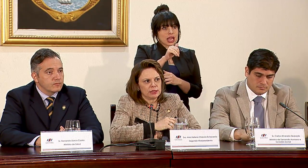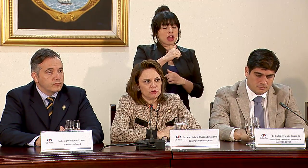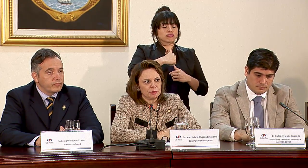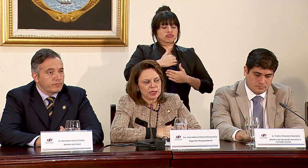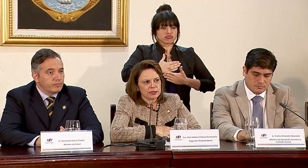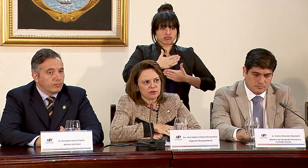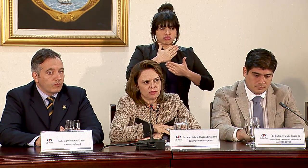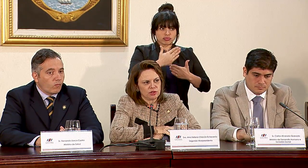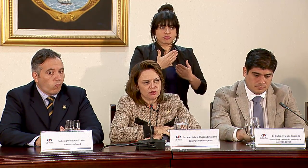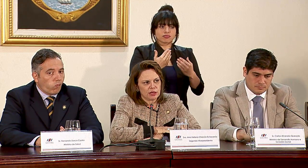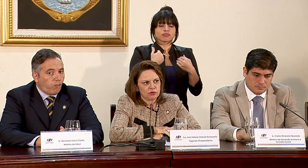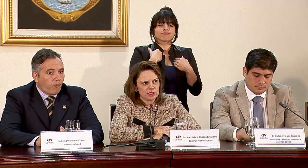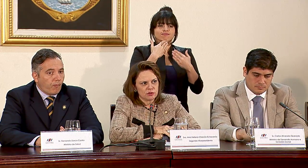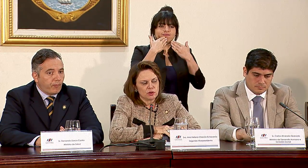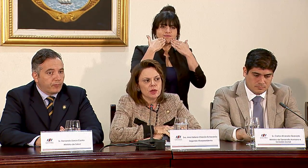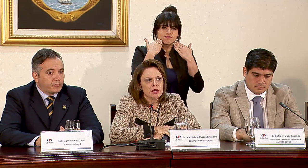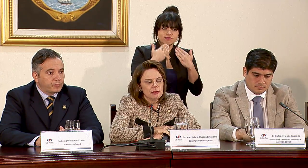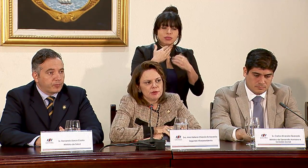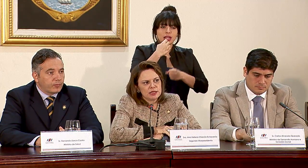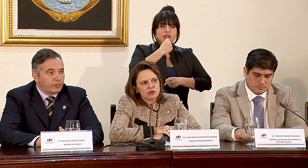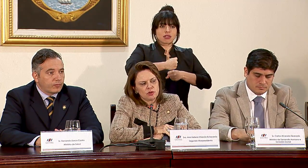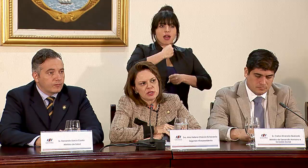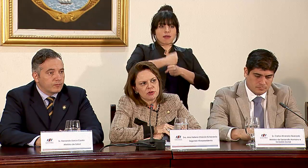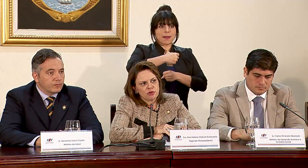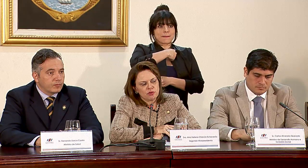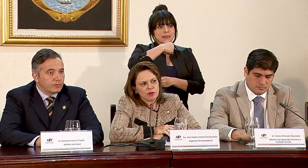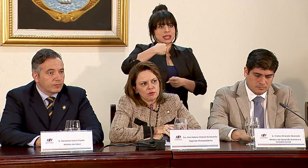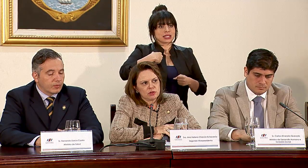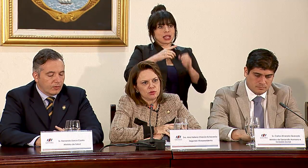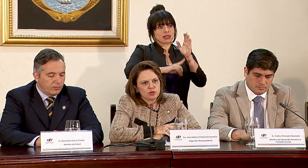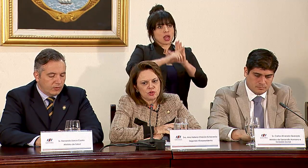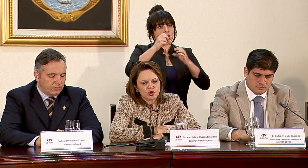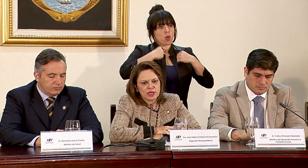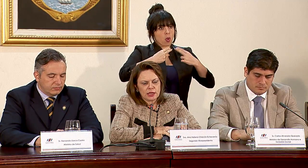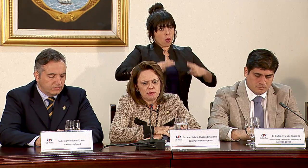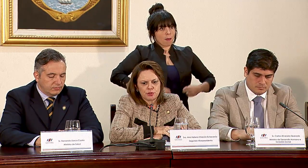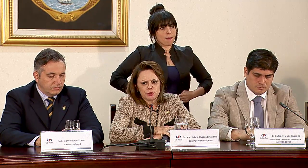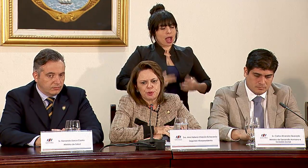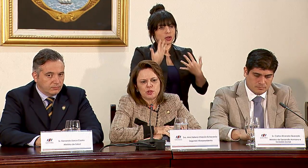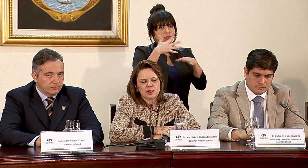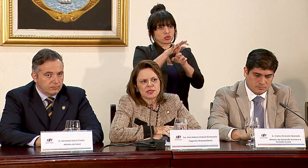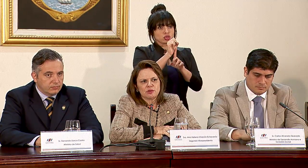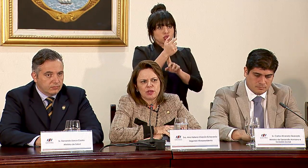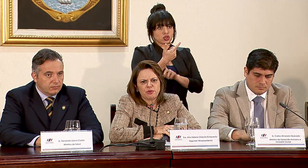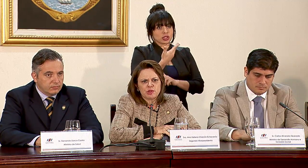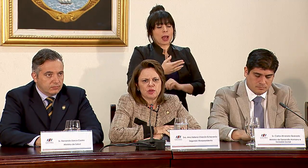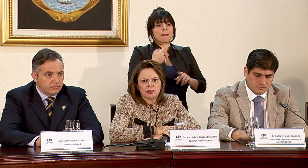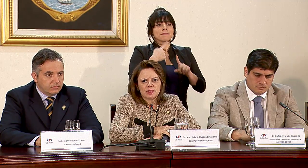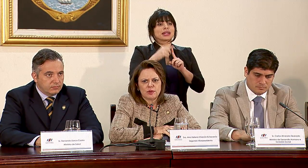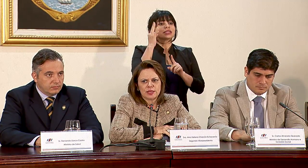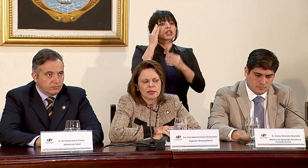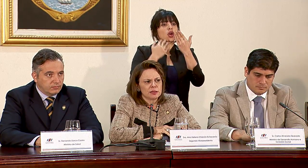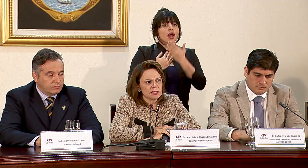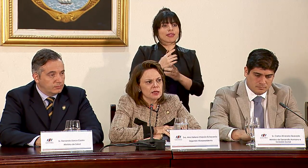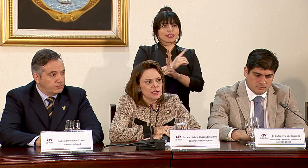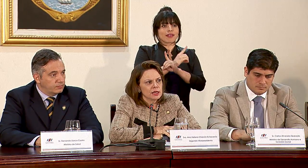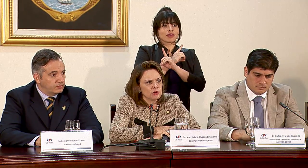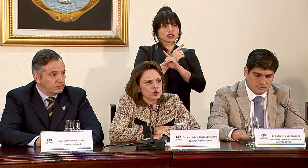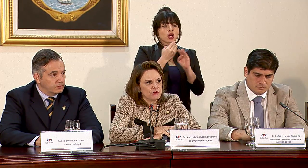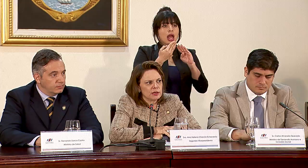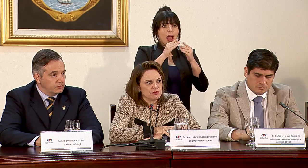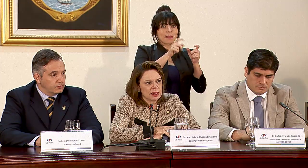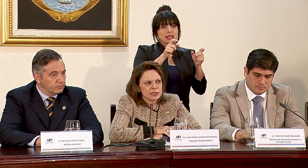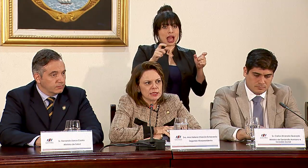agradecimiento para las gestiones que ha hecho el señor Ministro de Desarrollo Humano e Inclusión Social y, por supuesto, la señora Defensora de los Habitantes,